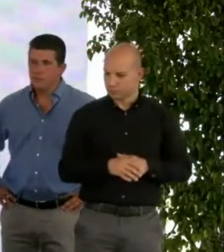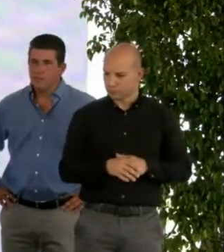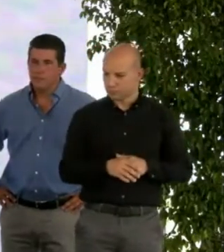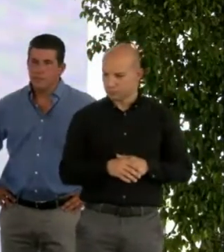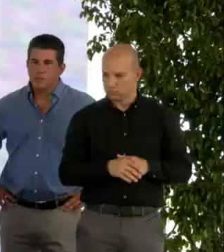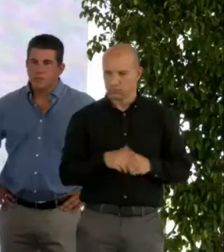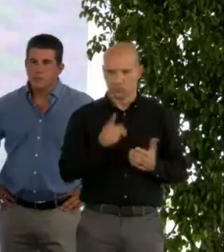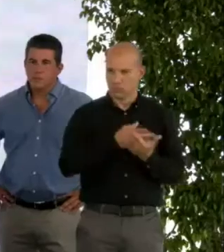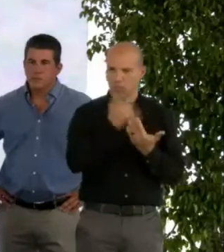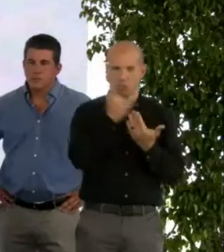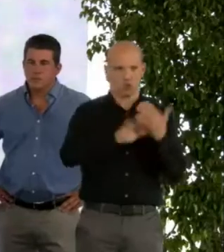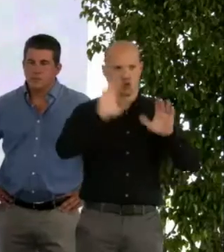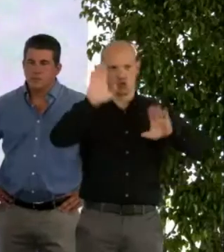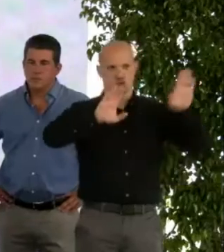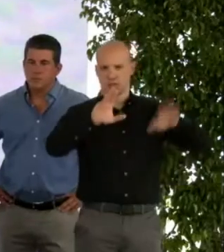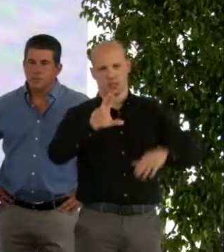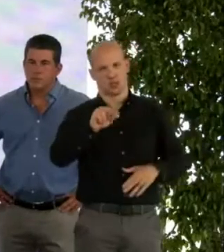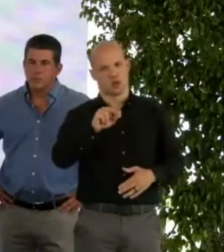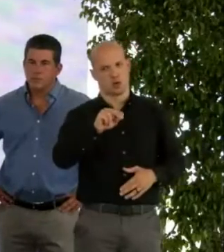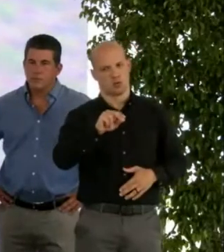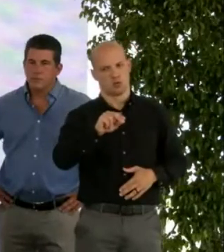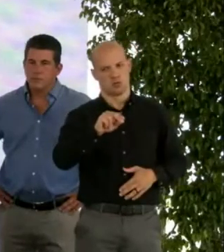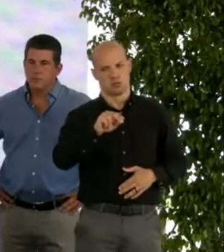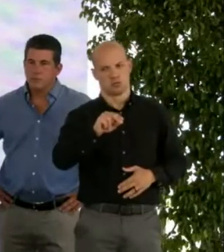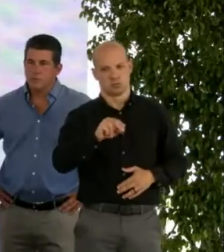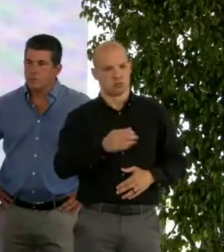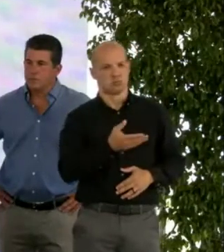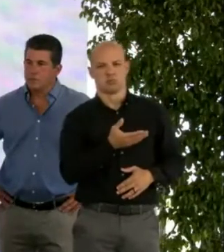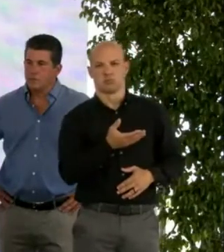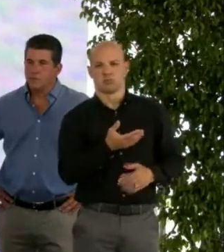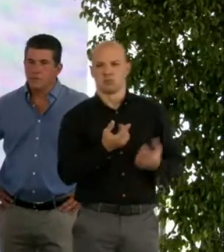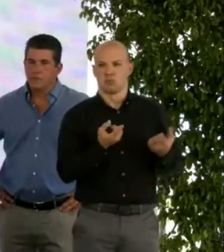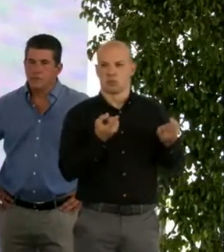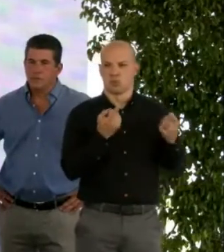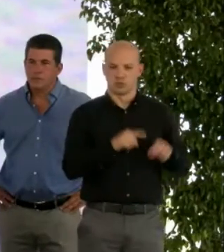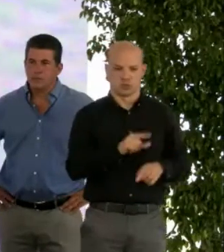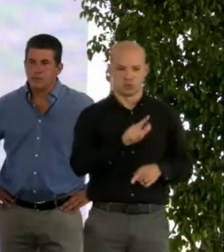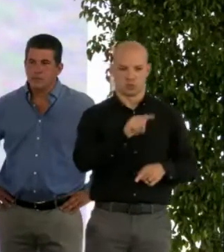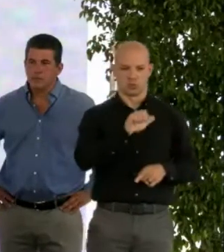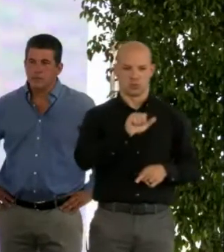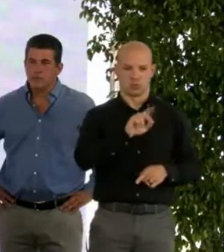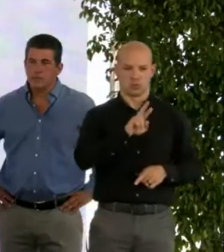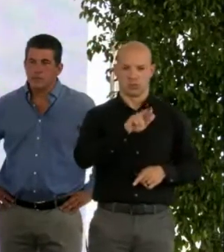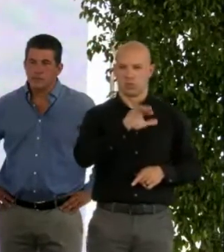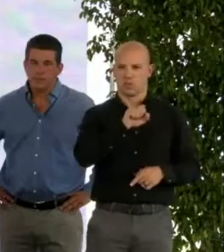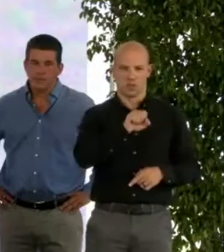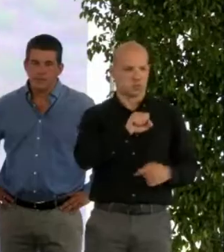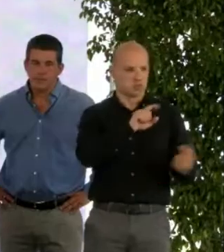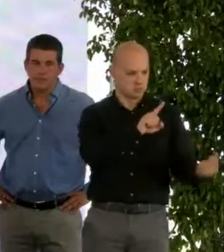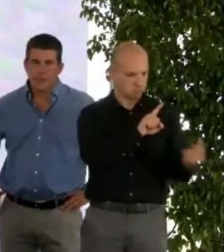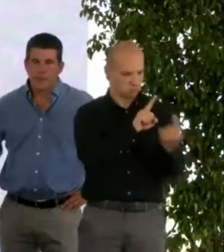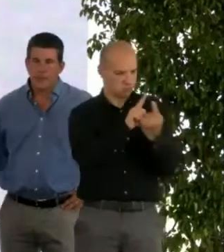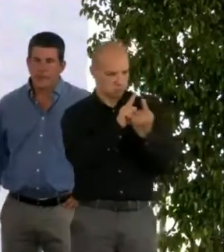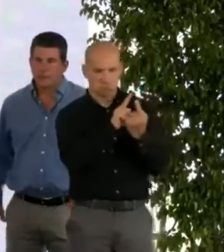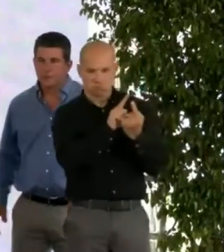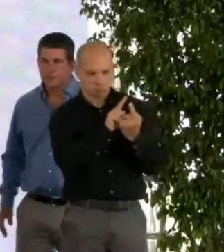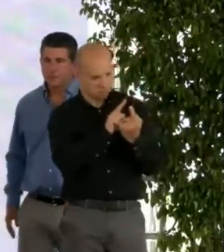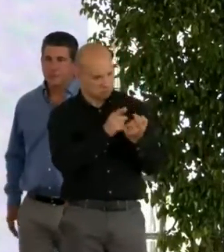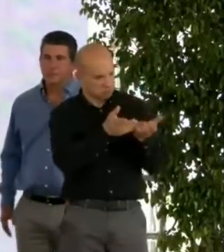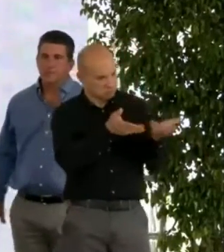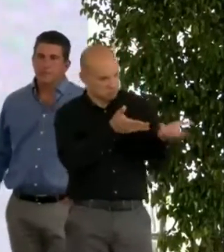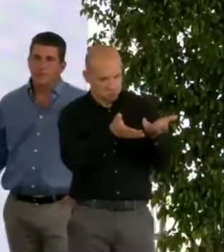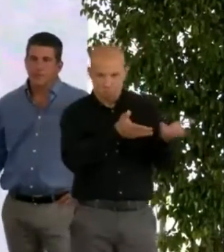El proyecto no fue a subasta. Esto fue un acercamiento que hizo, ¿verdad?, la compañía La Prisa al Distrito de Convenciones. Fue más bien un